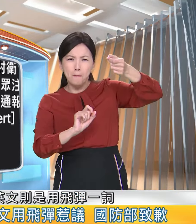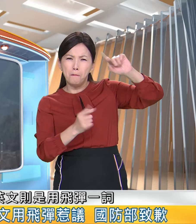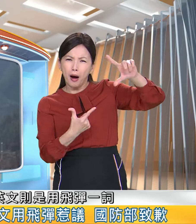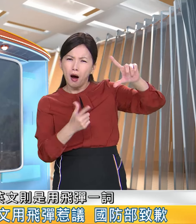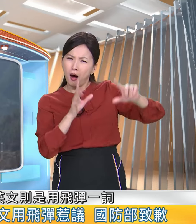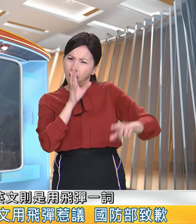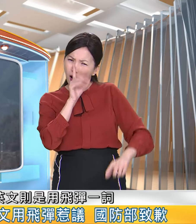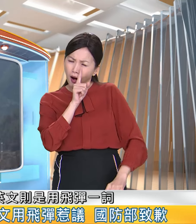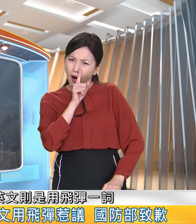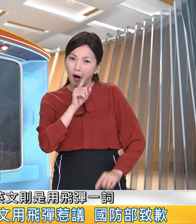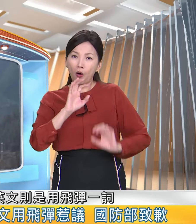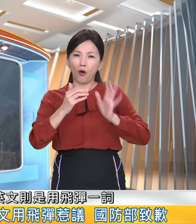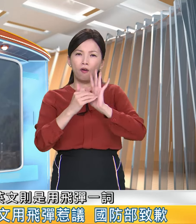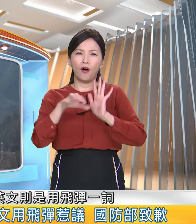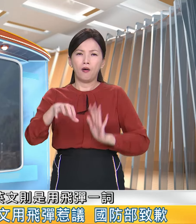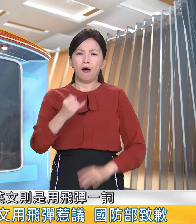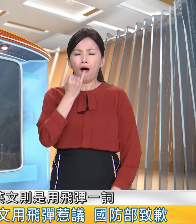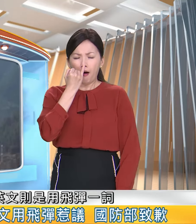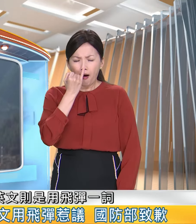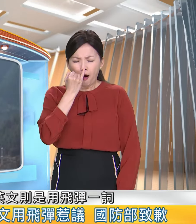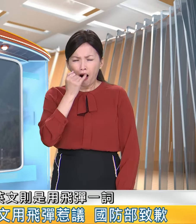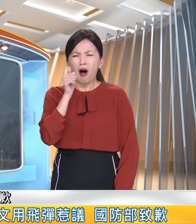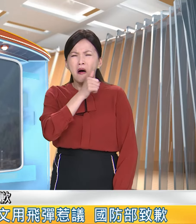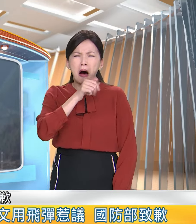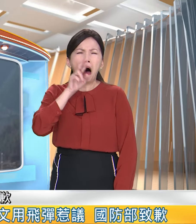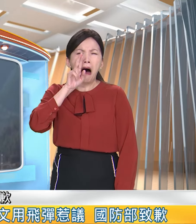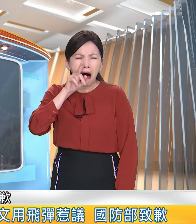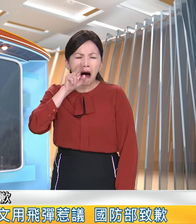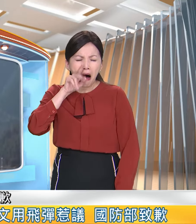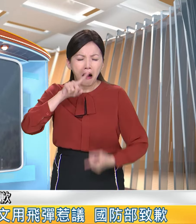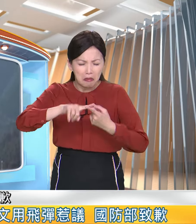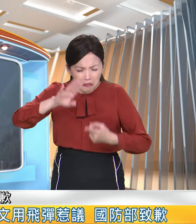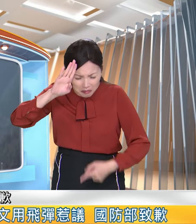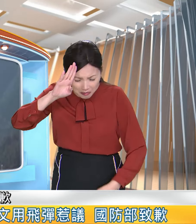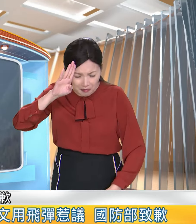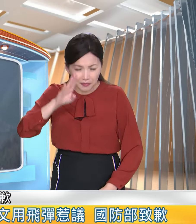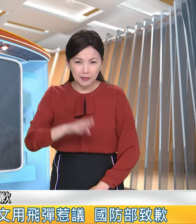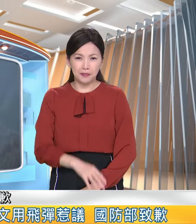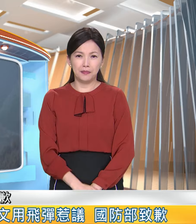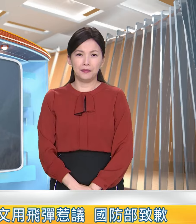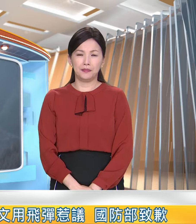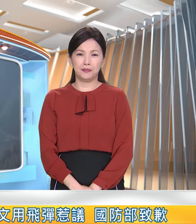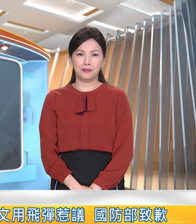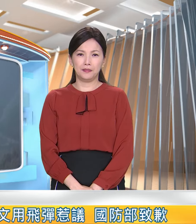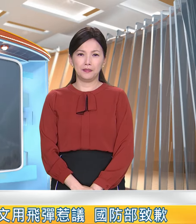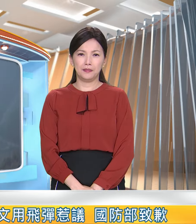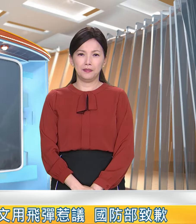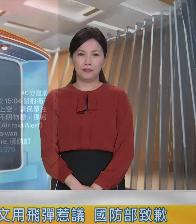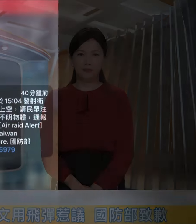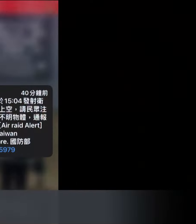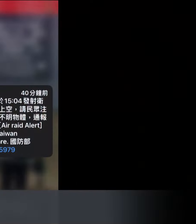星，英文则是用飞弹一词，国防部也为此道歉。